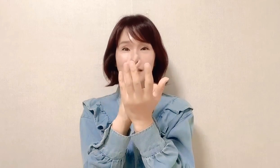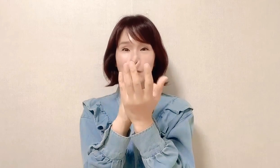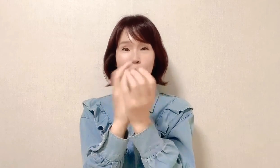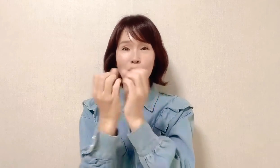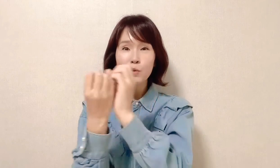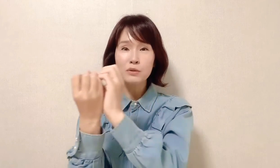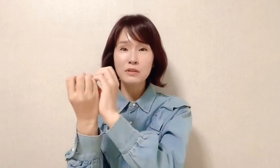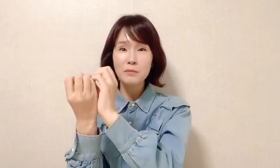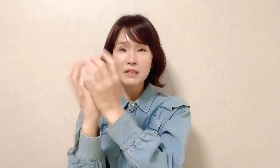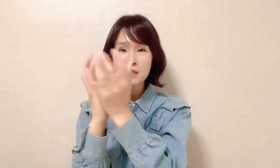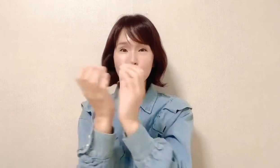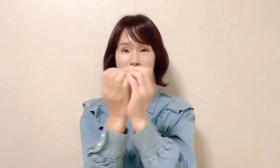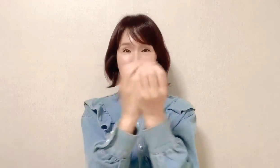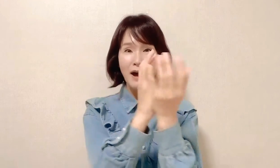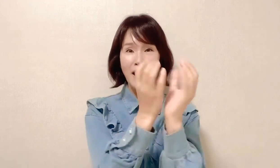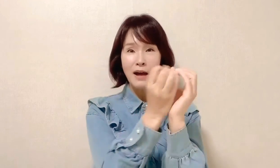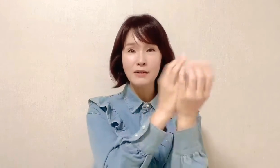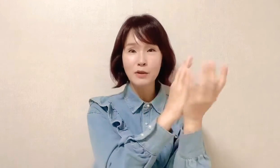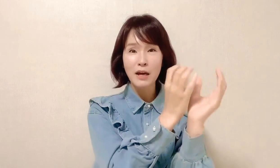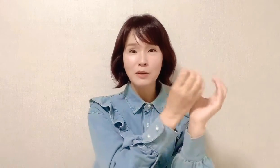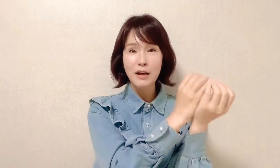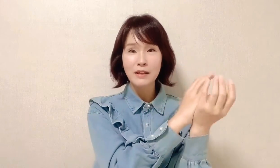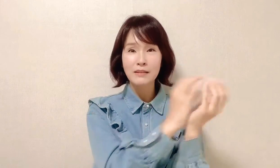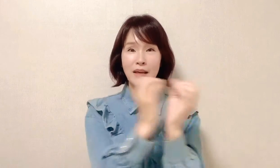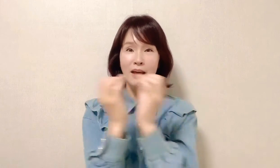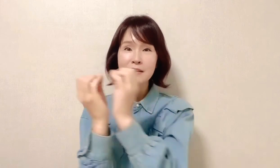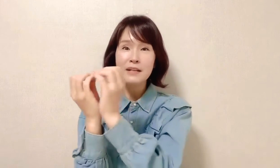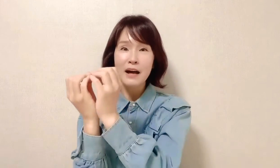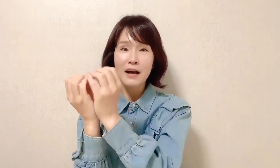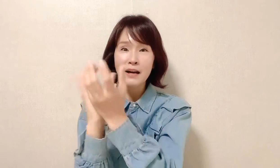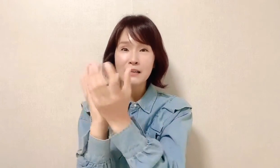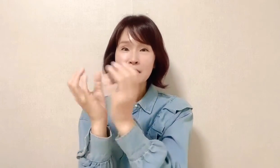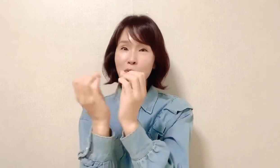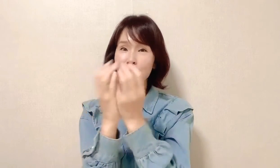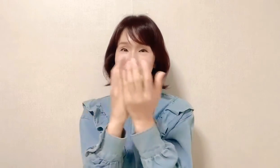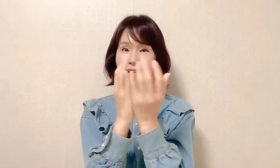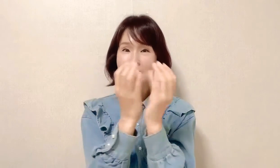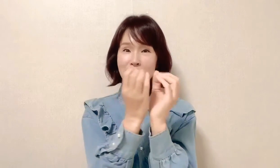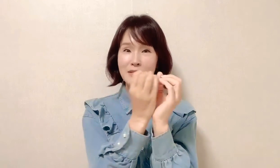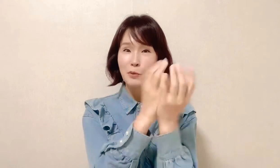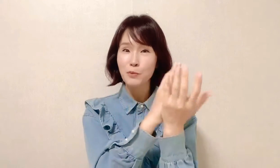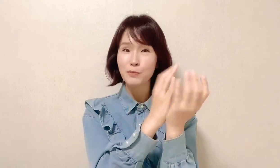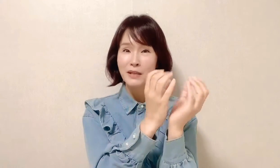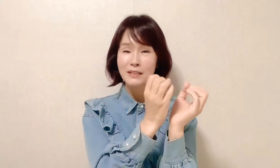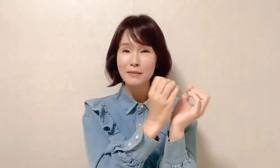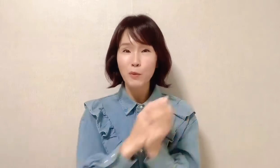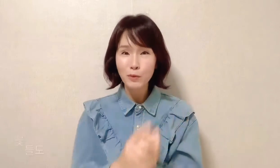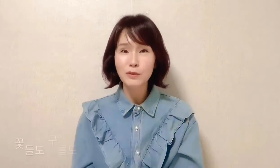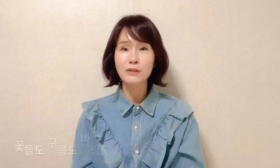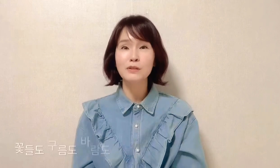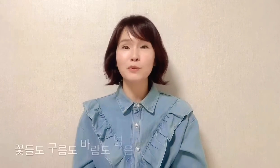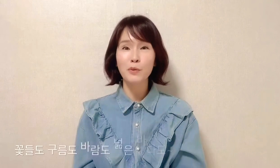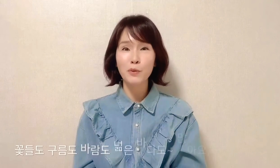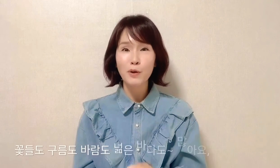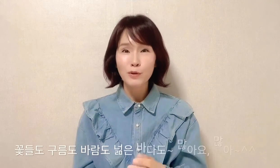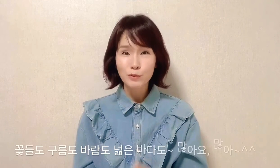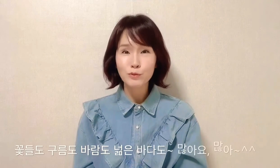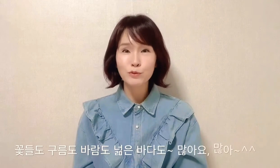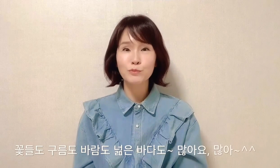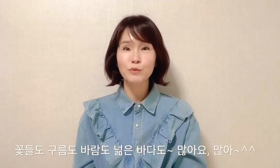꽃들도. 꽃들이면 사실 꽃이 막 이렇게 돼야 되는데 이 곡이 사실 이 부분에는 꽃들도,